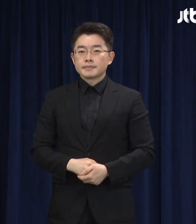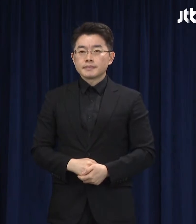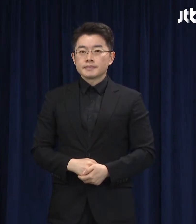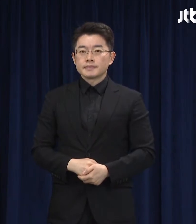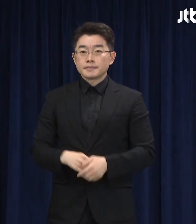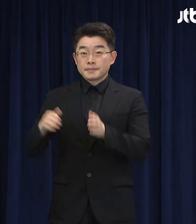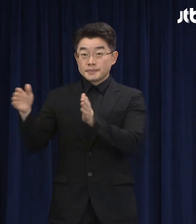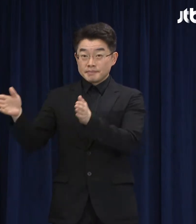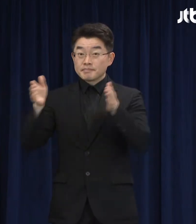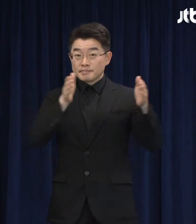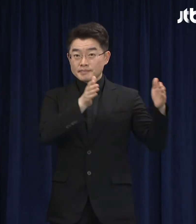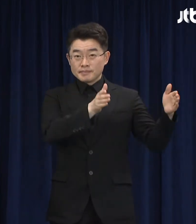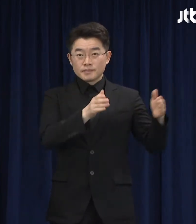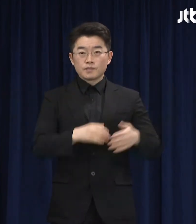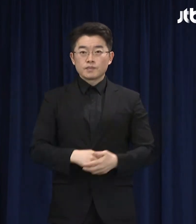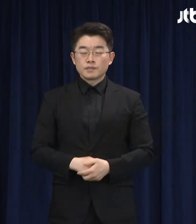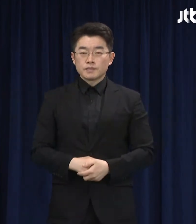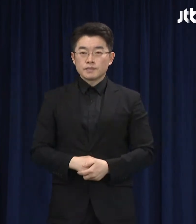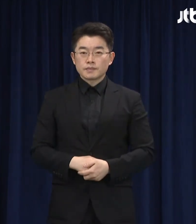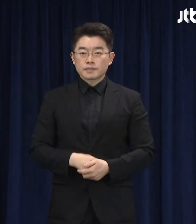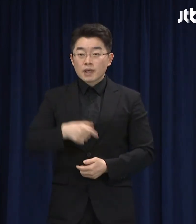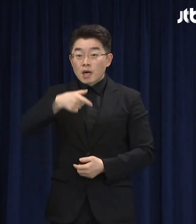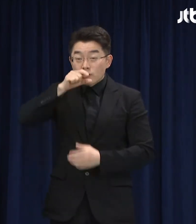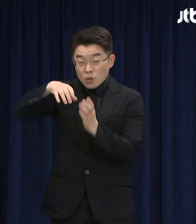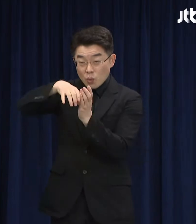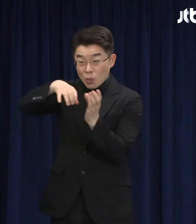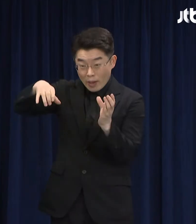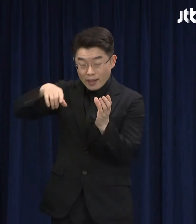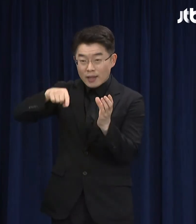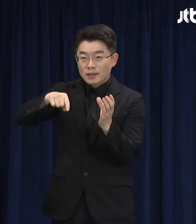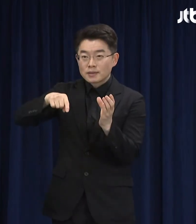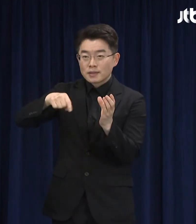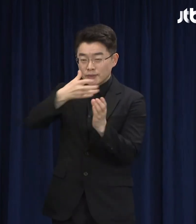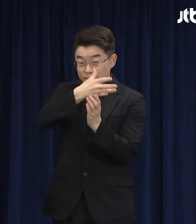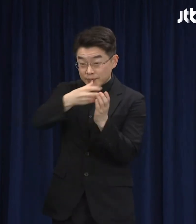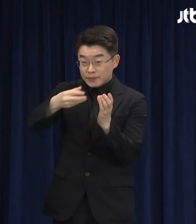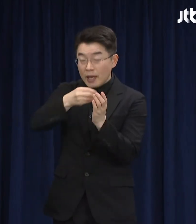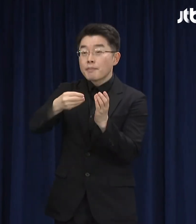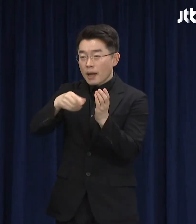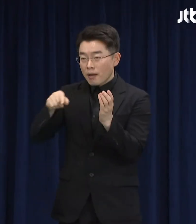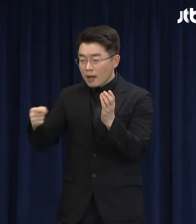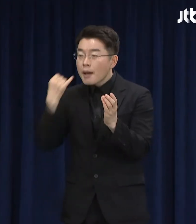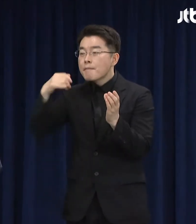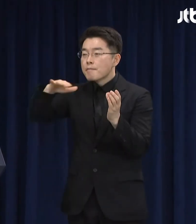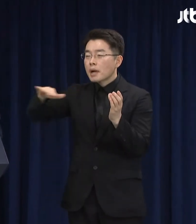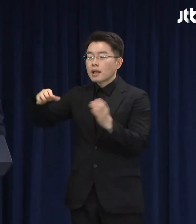네, 다음으로는 이송, 희석 그리고 방출 관련된 설비입니다.